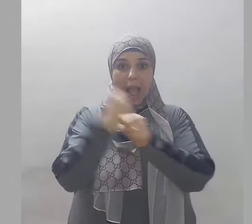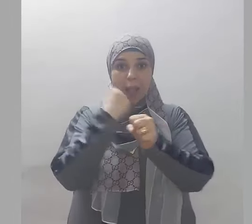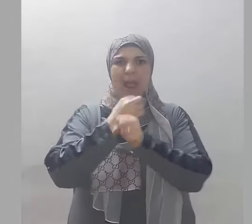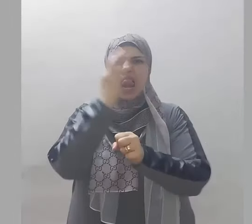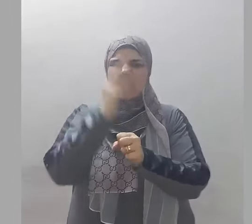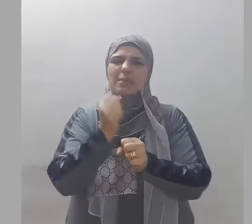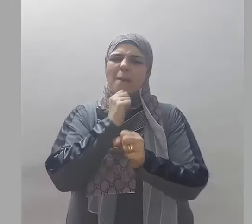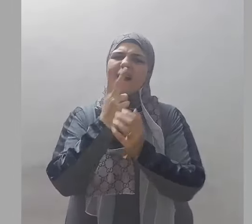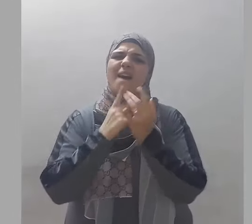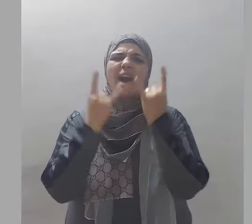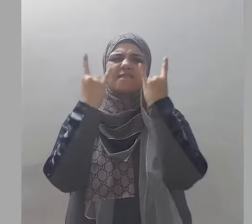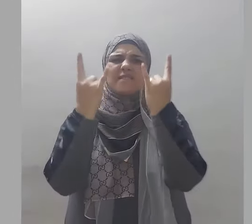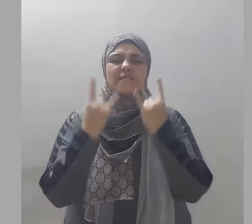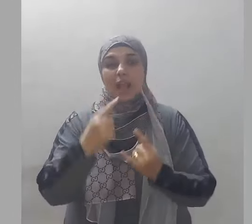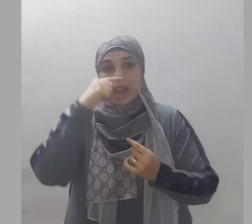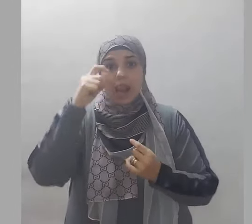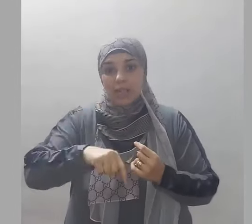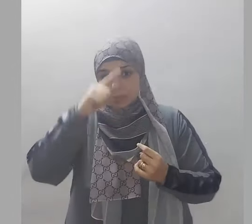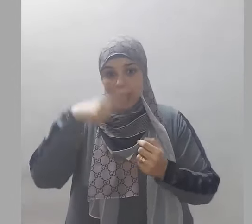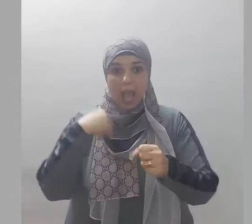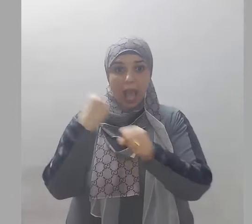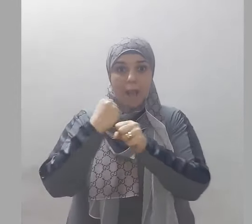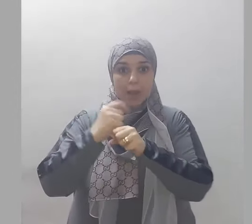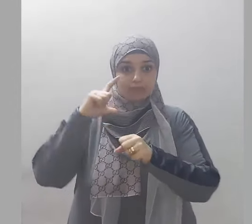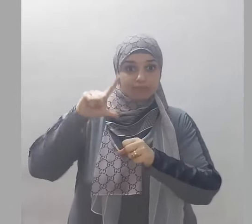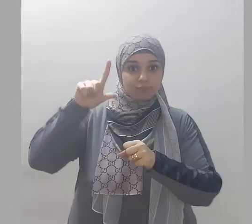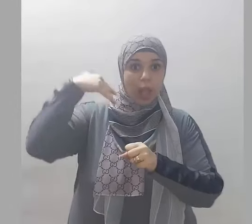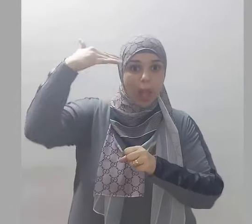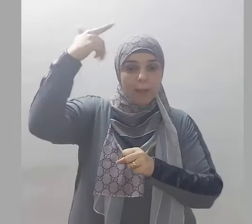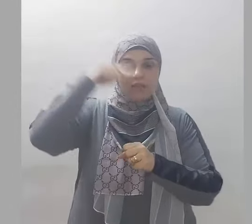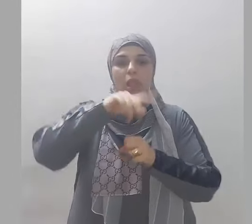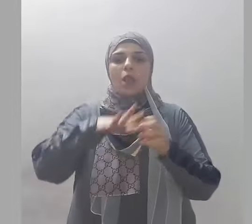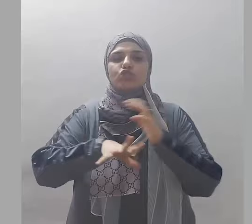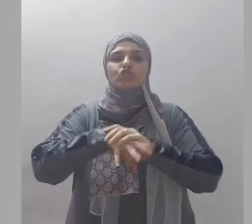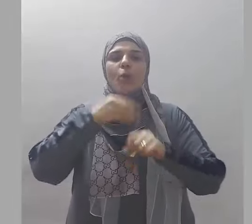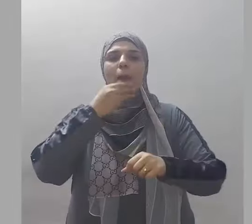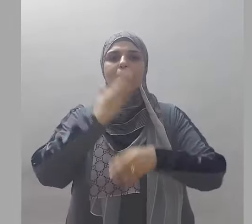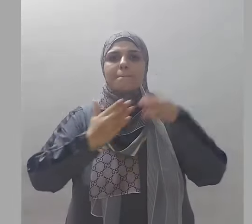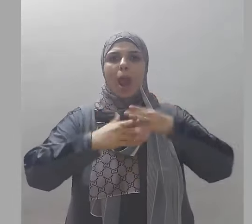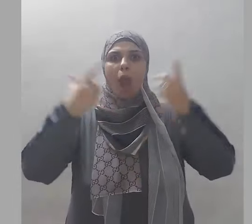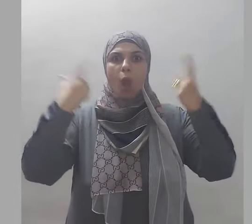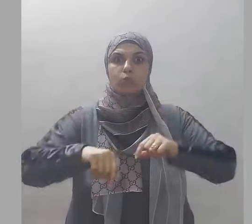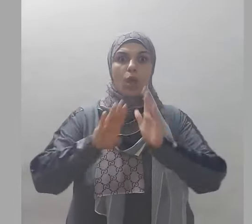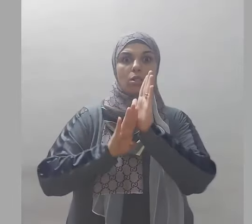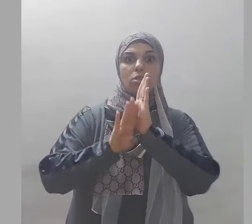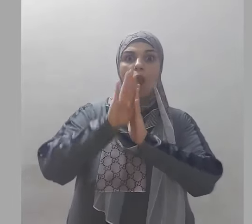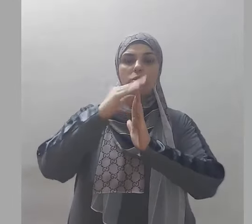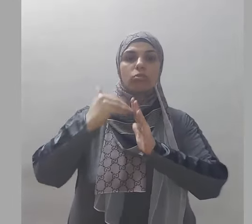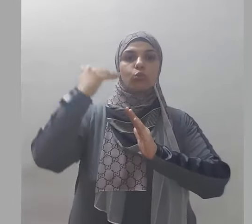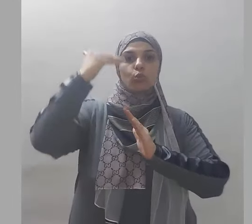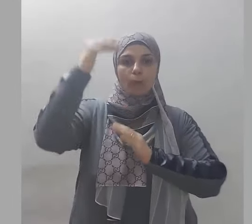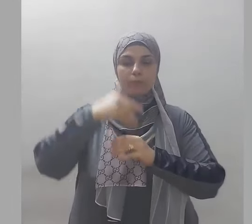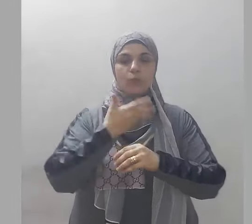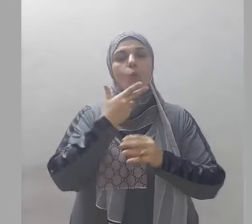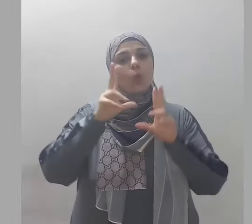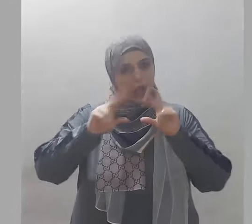يتقنه، فبالأمل والعمل وإتقانه تبنى الأوطان وتتقدم وترتقي. كما نؤكد على